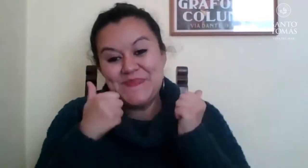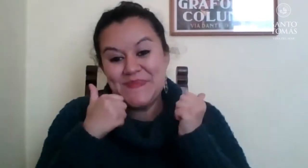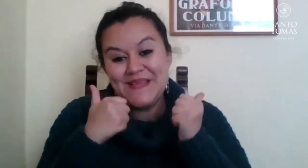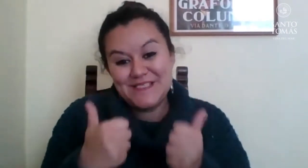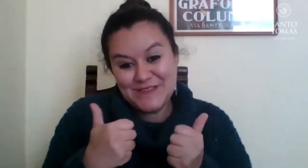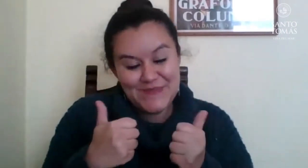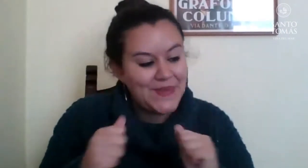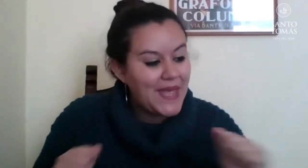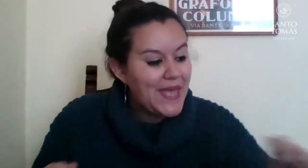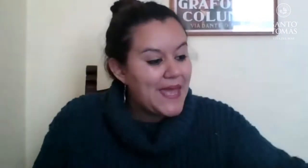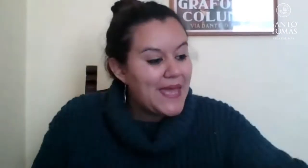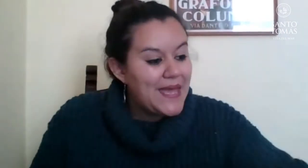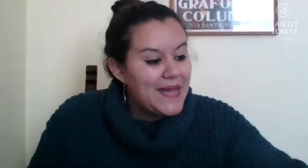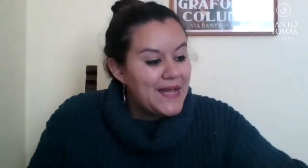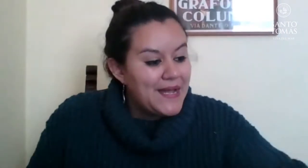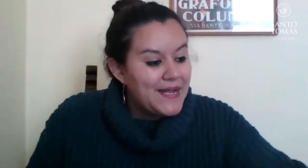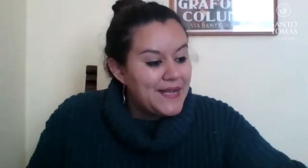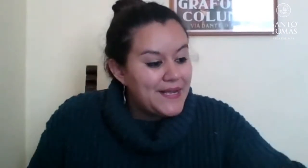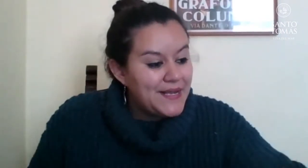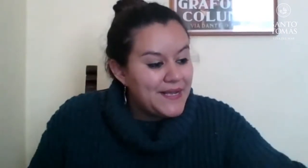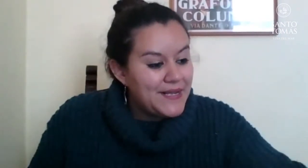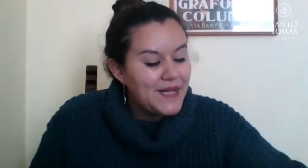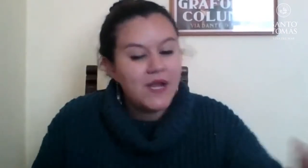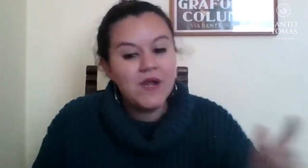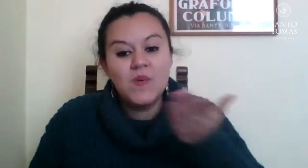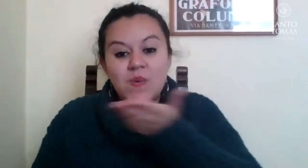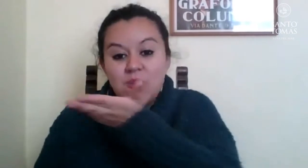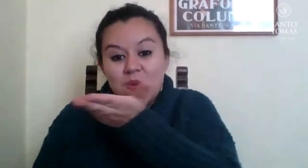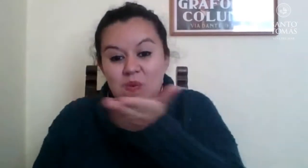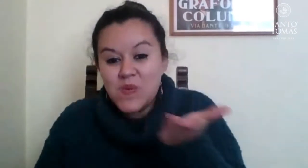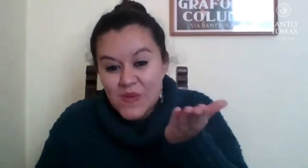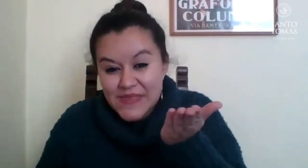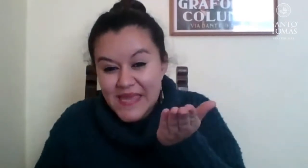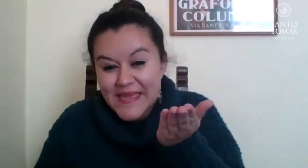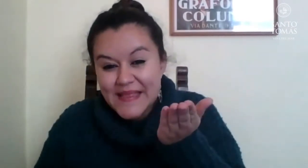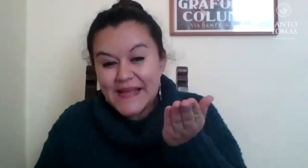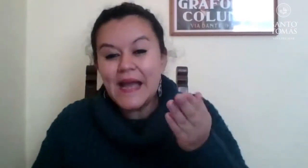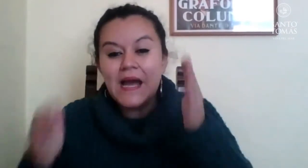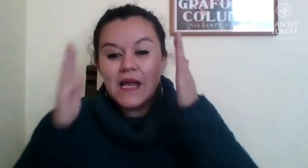Son señas que podemos ocupar entonces dentro del contexto de los estudios.